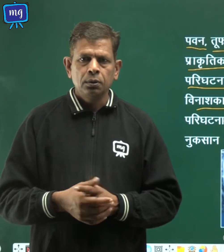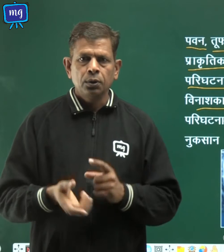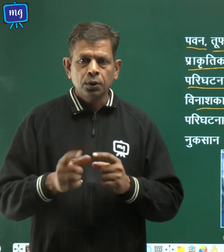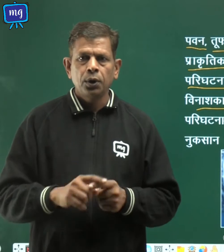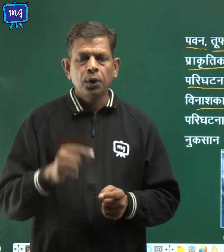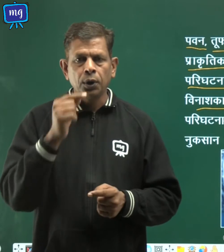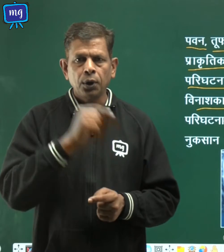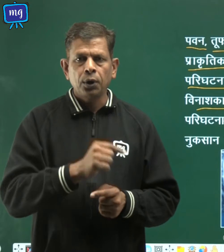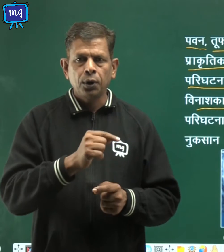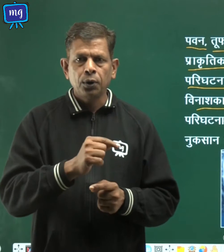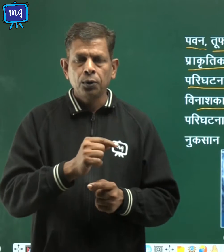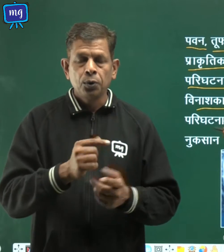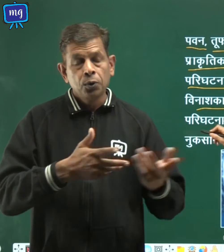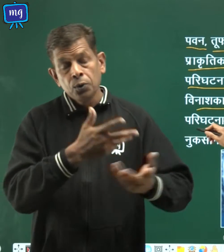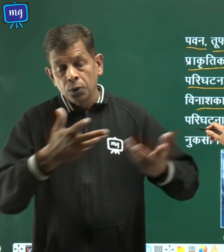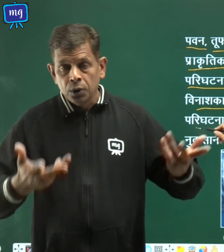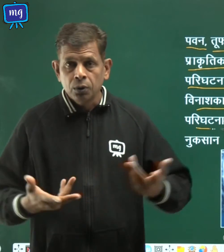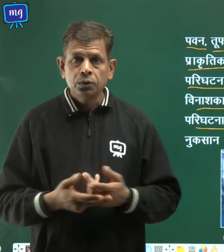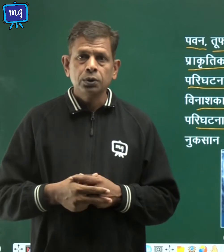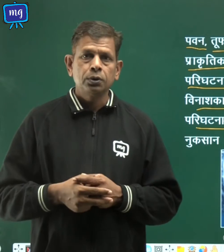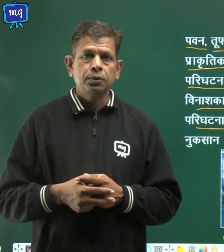कि इन परिघटनाओं से